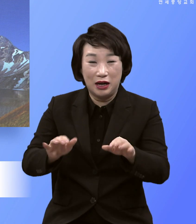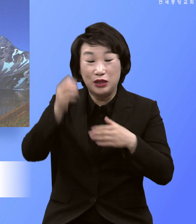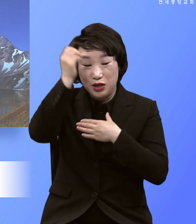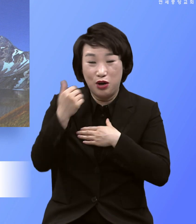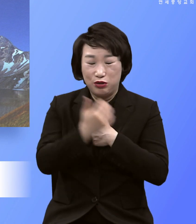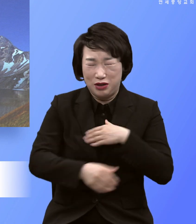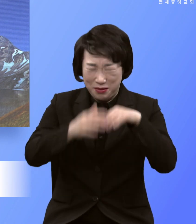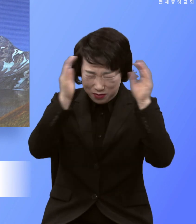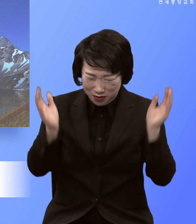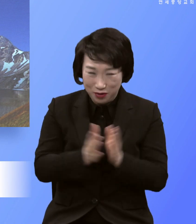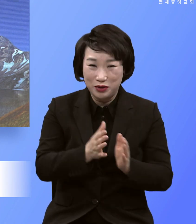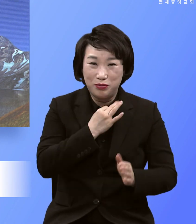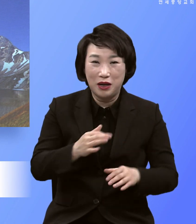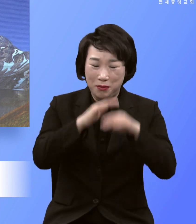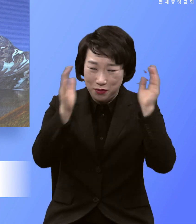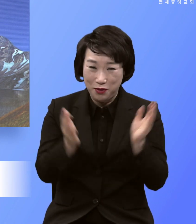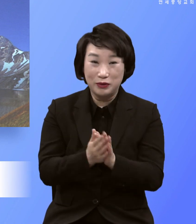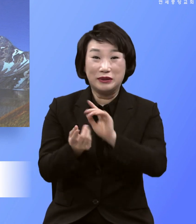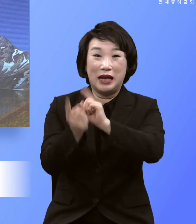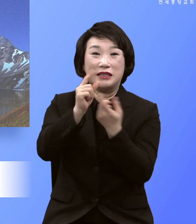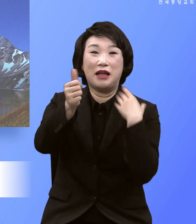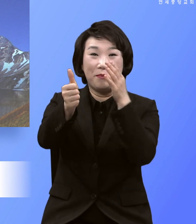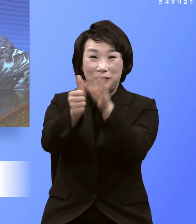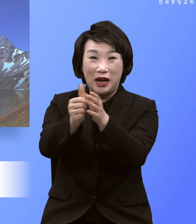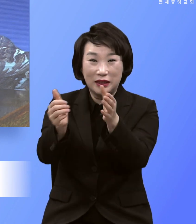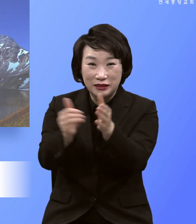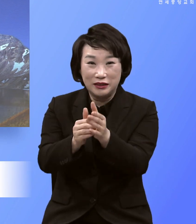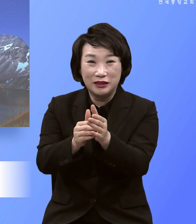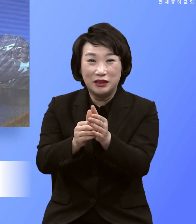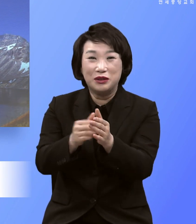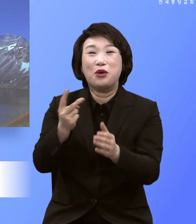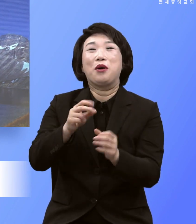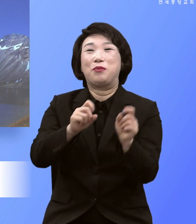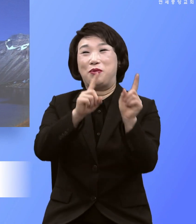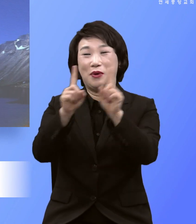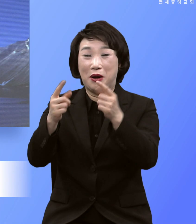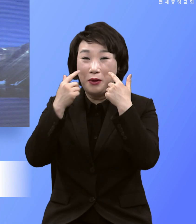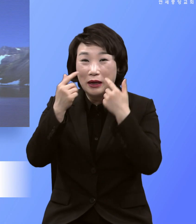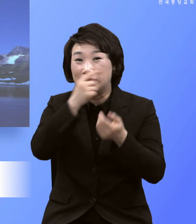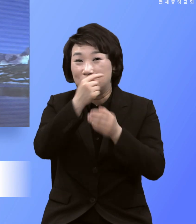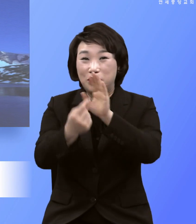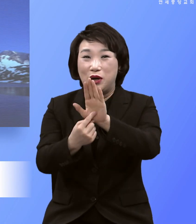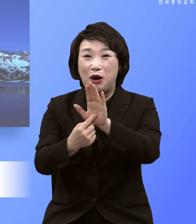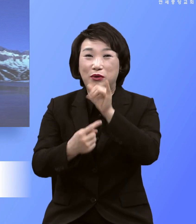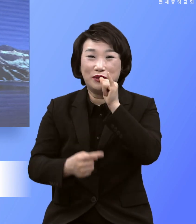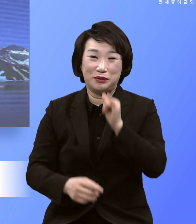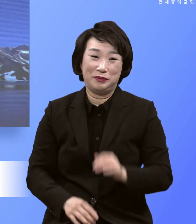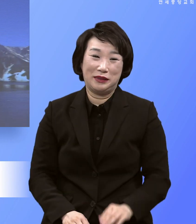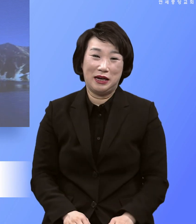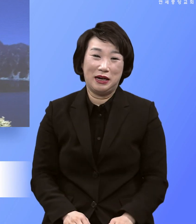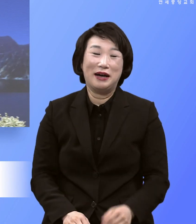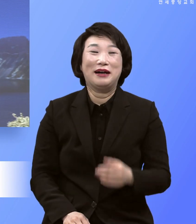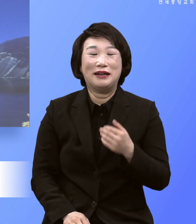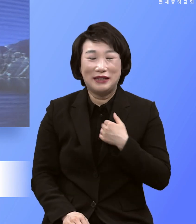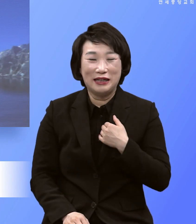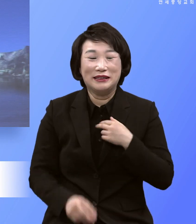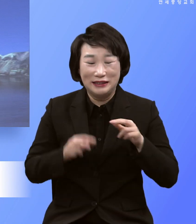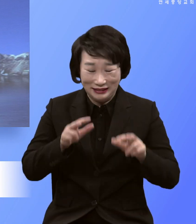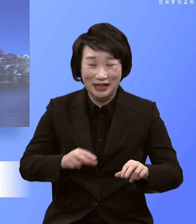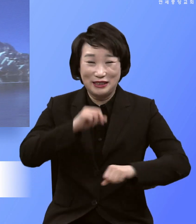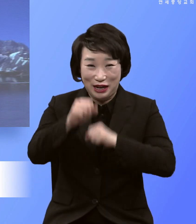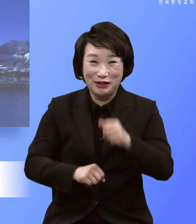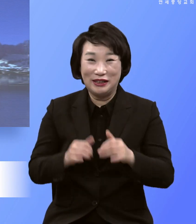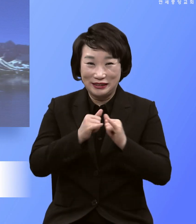영육간의 모든 그 불행을 다 담당했으니 그리고 부활로 확증했으니 나는